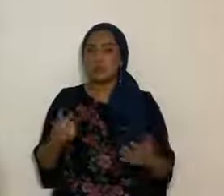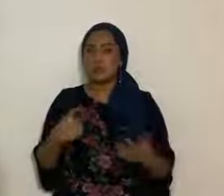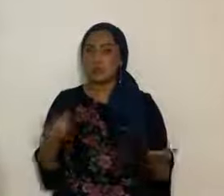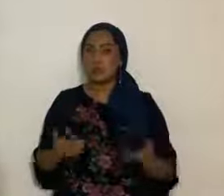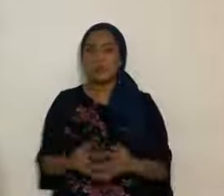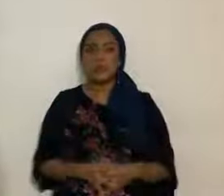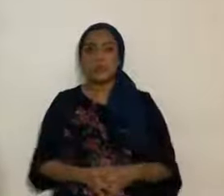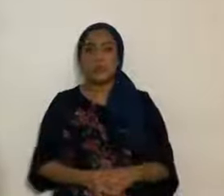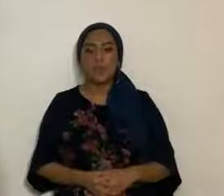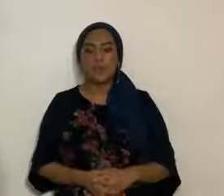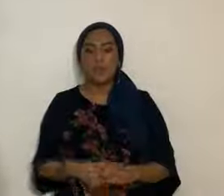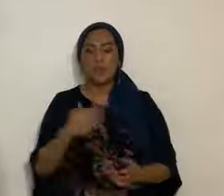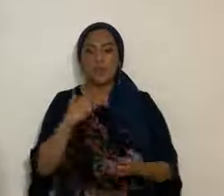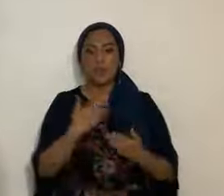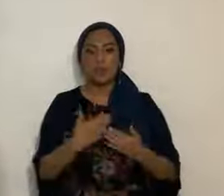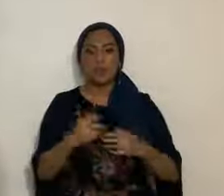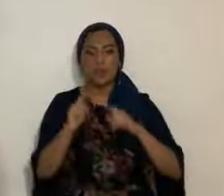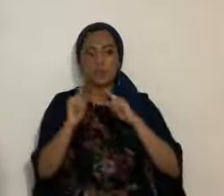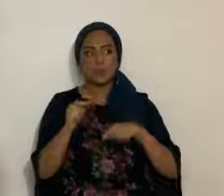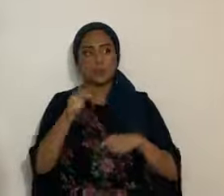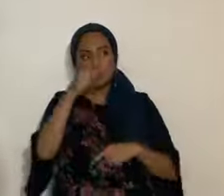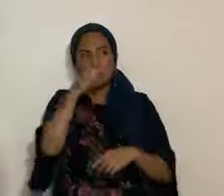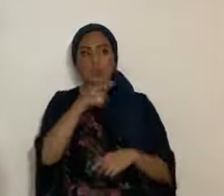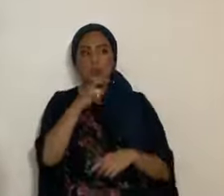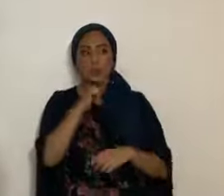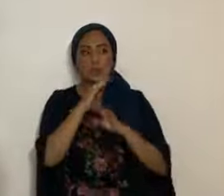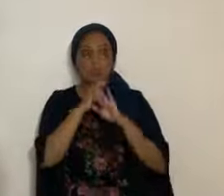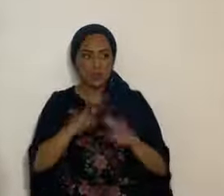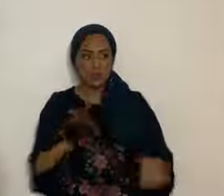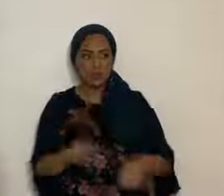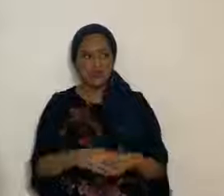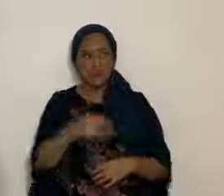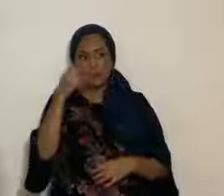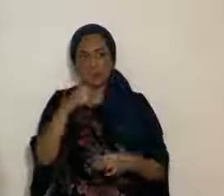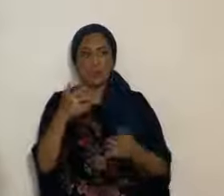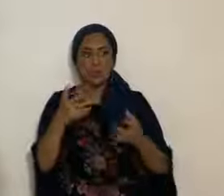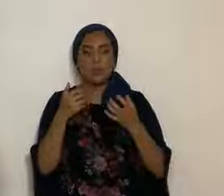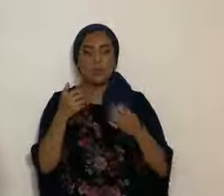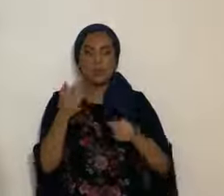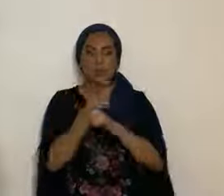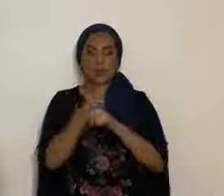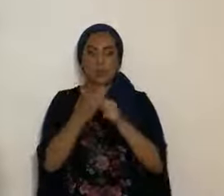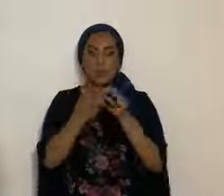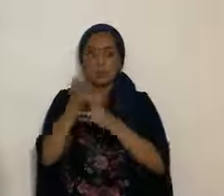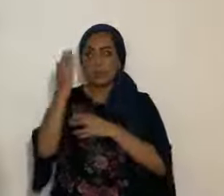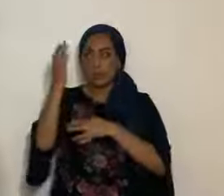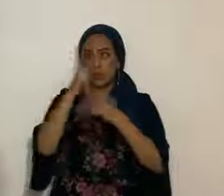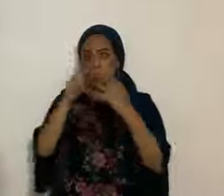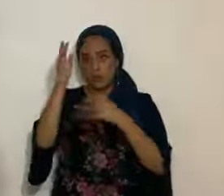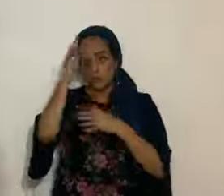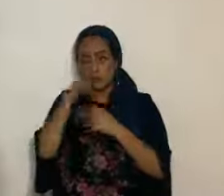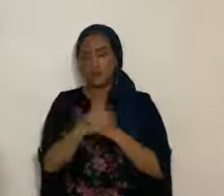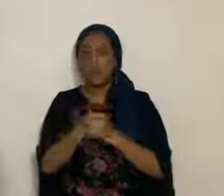Una digna respuesta de un varón humilde, de un hombre que quiere ser utilizado por el Eterno. Y dijo: